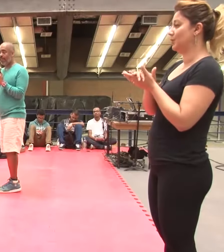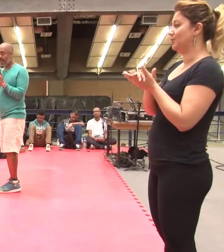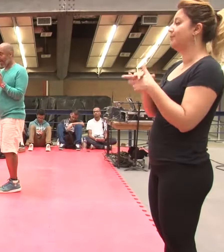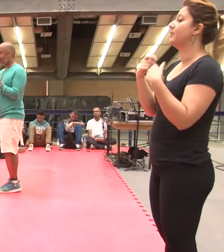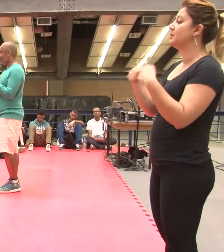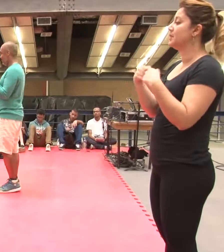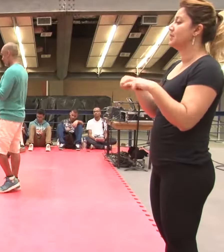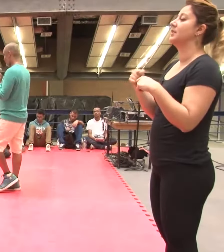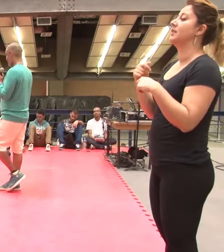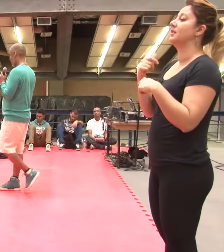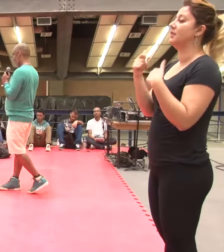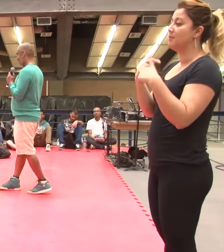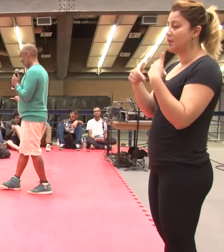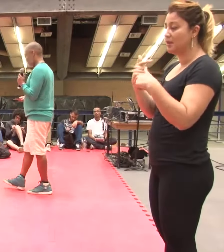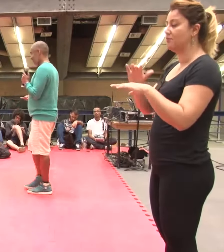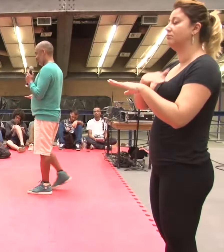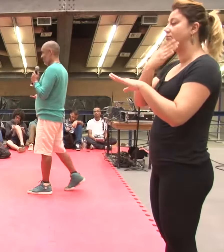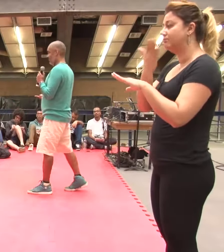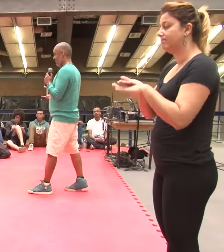precisam trabalhar